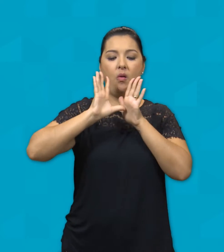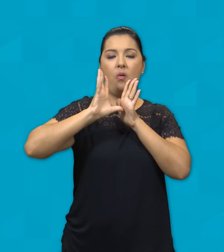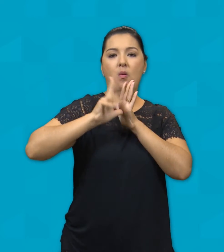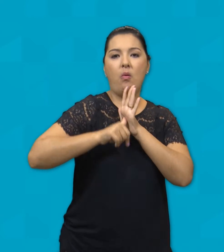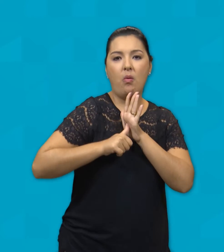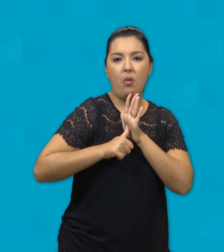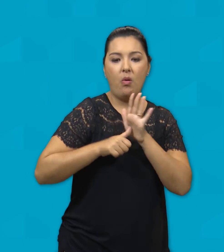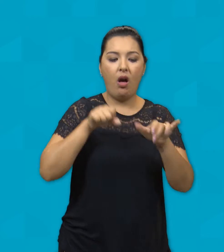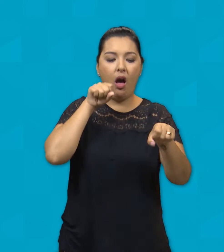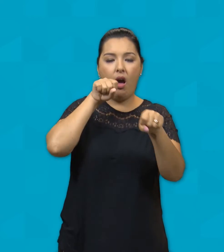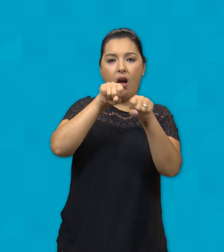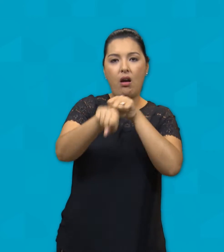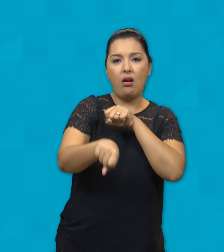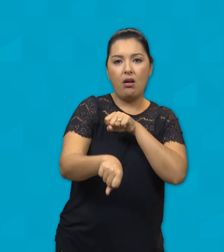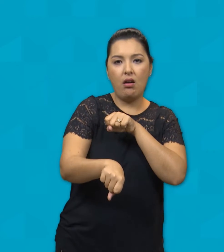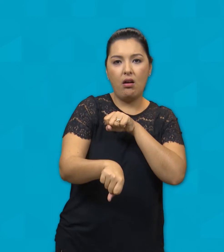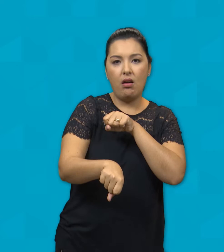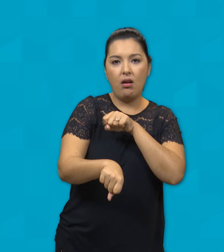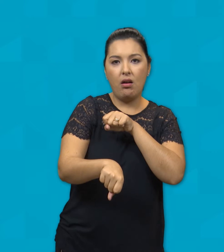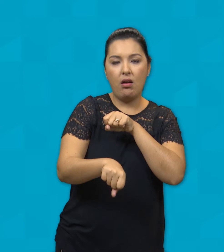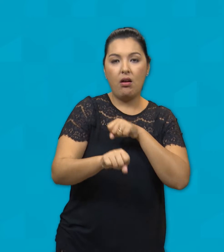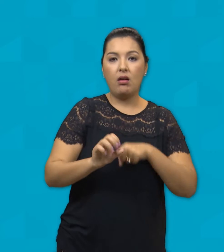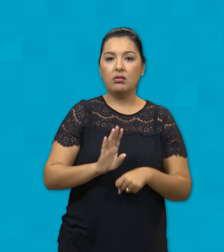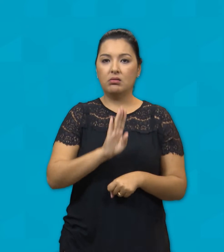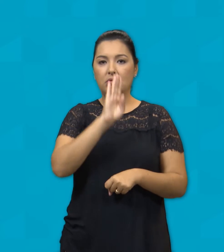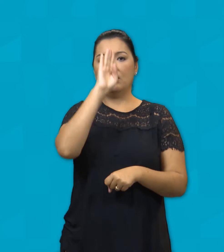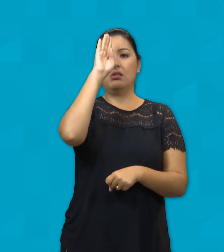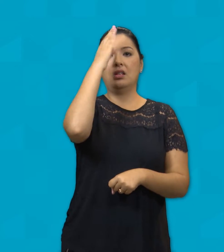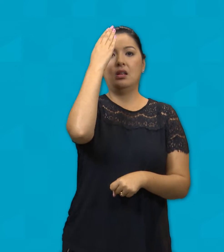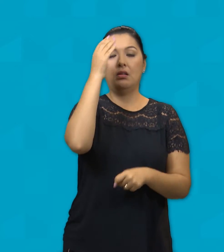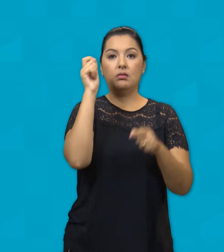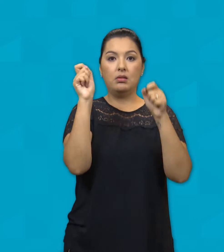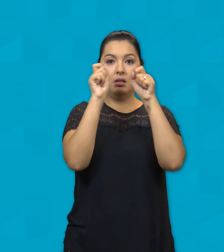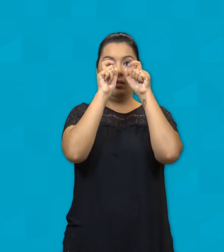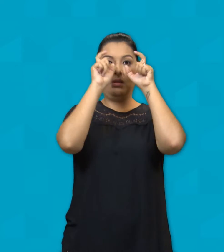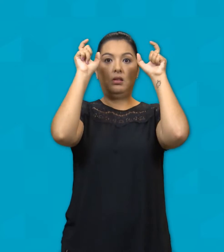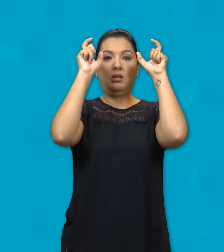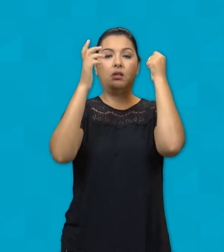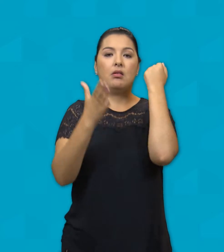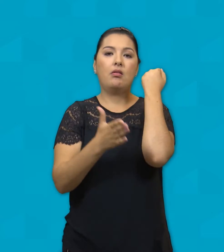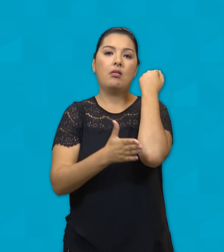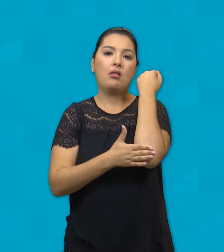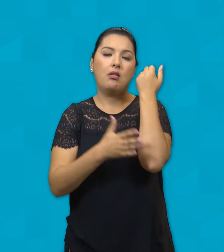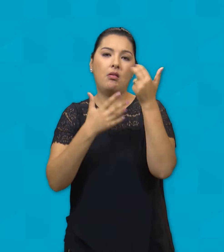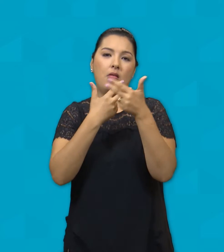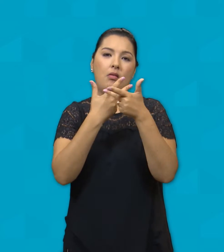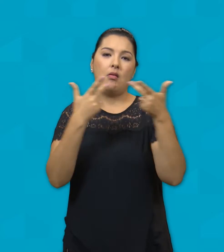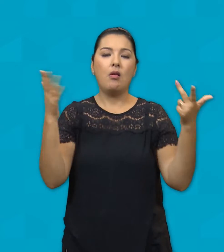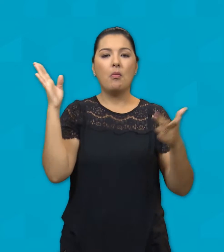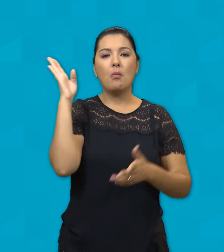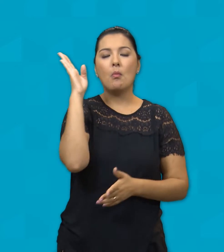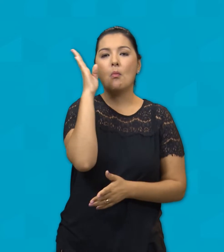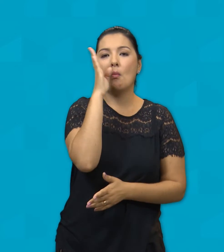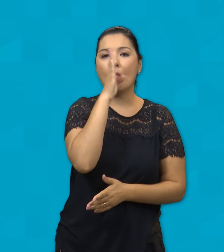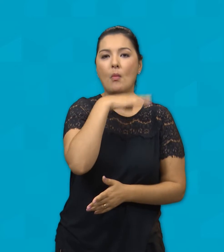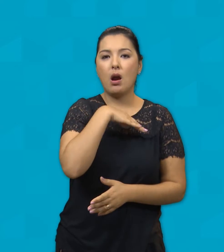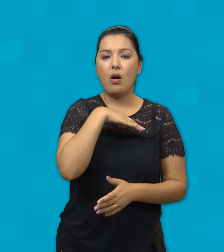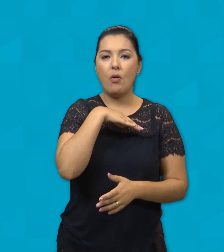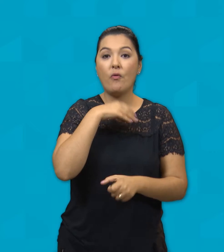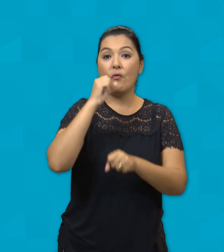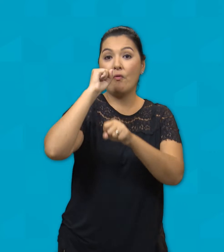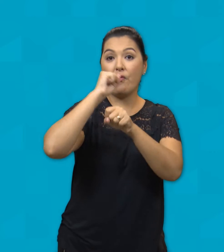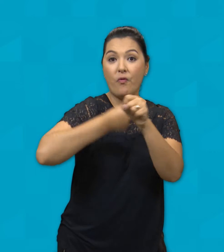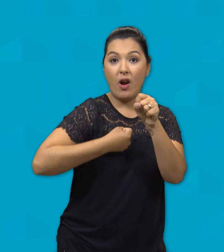roubos, assassínios, adultérios, ambições desmedidas, maldades,